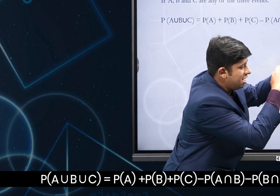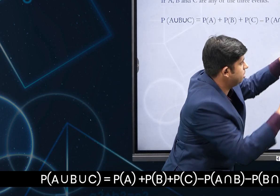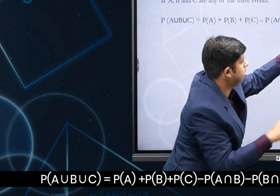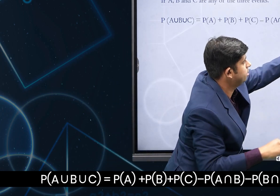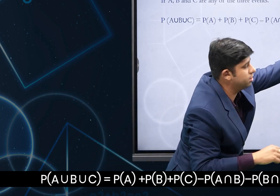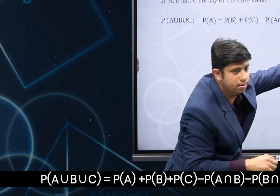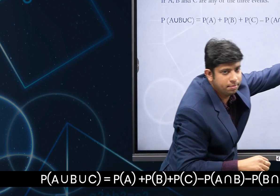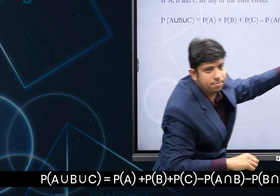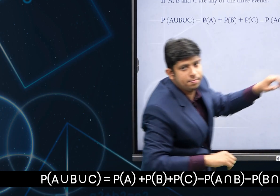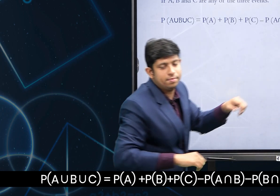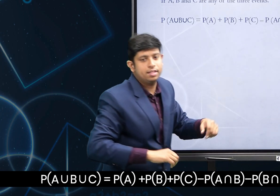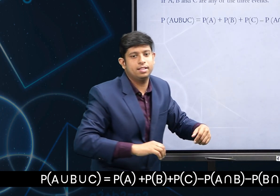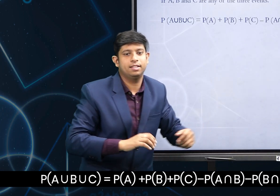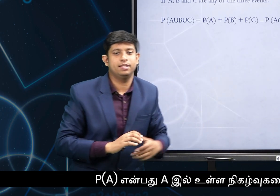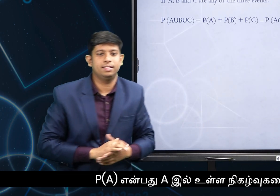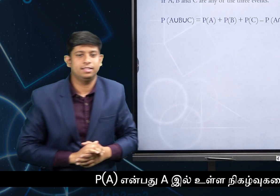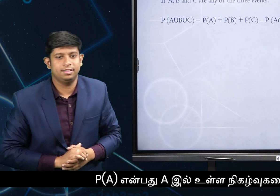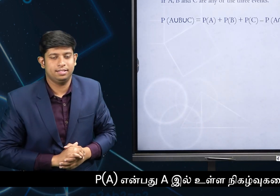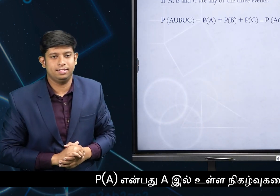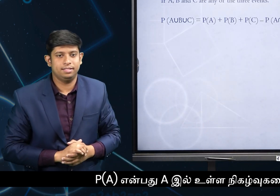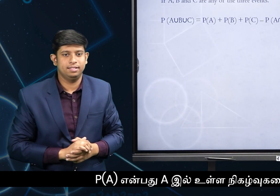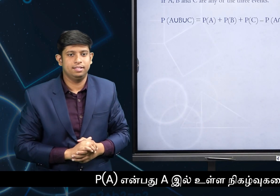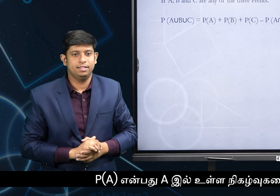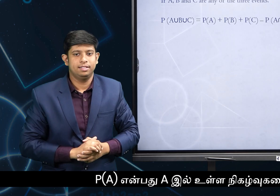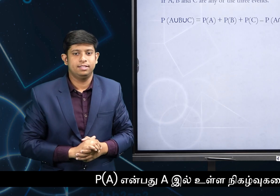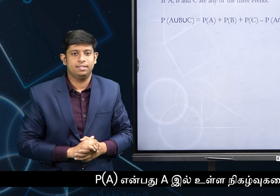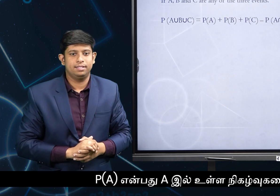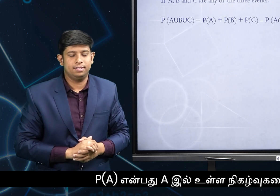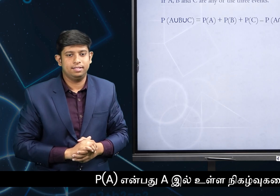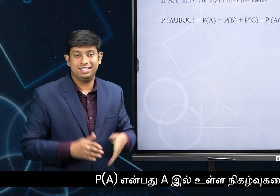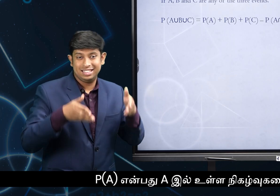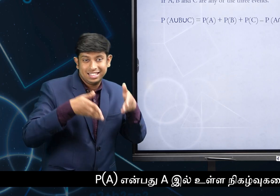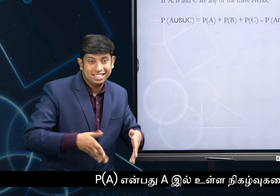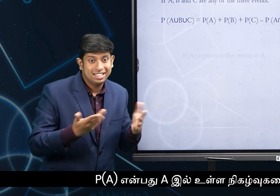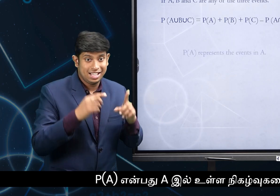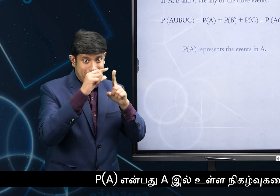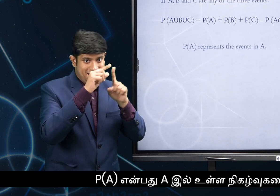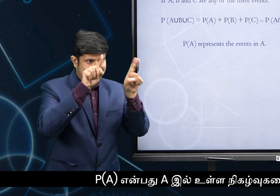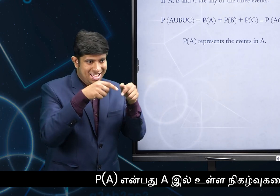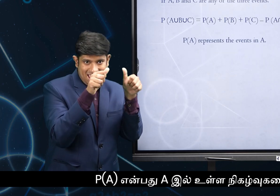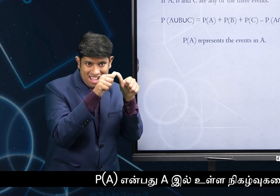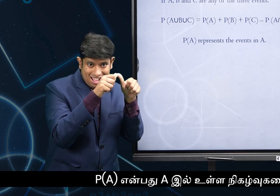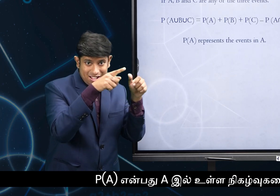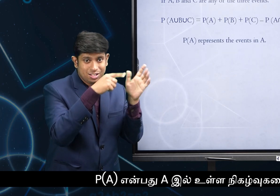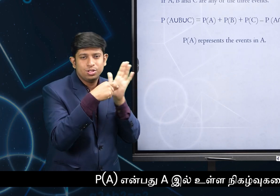C அடைப்புக்குறி. இங்கே P அடைப்புக்குறி A என்பது A இல் உள்ள நிகழ்வுகளை குறிக்கிறது.